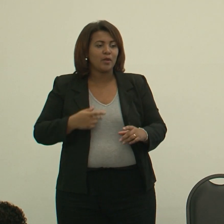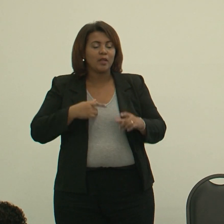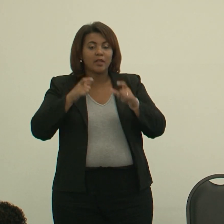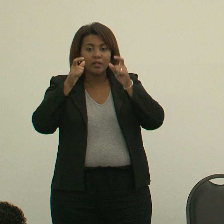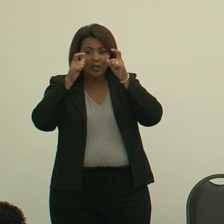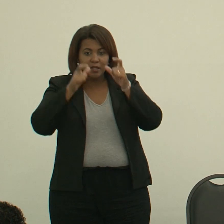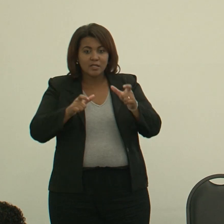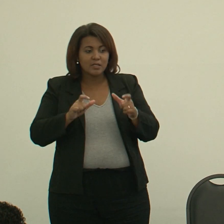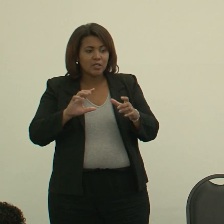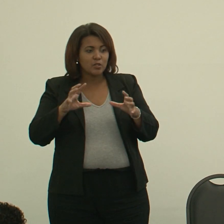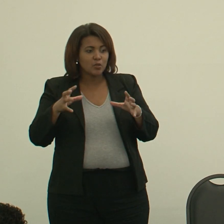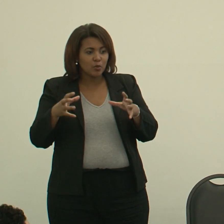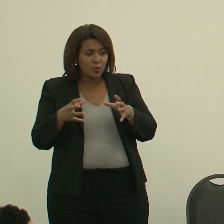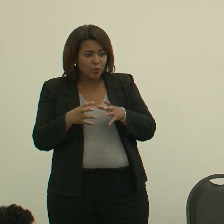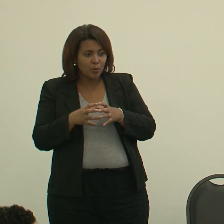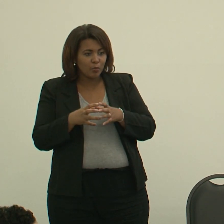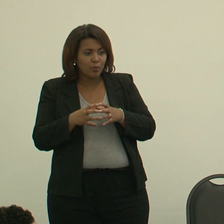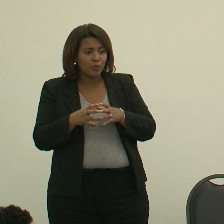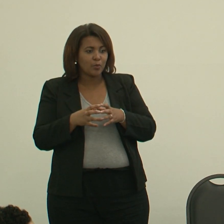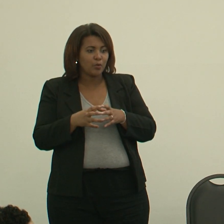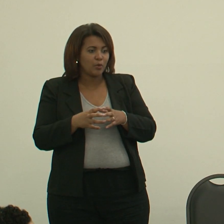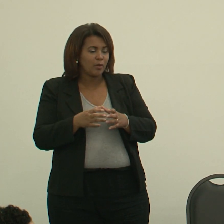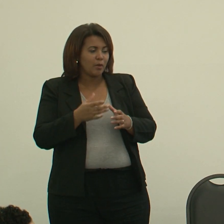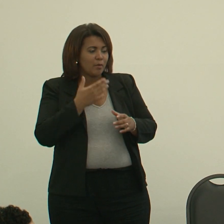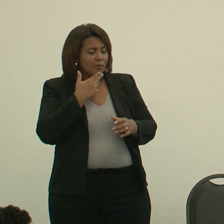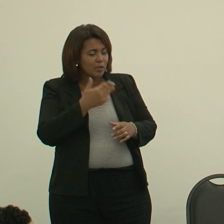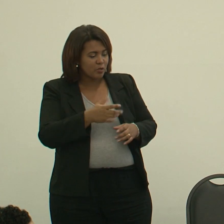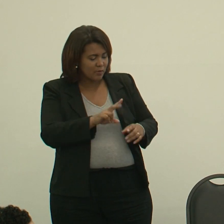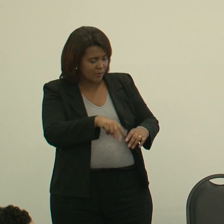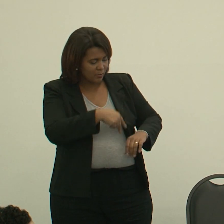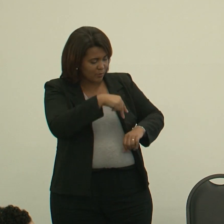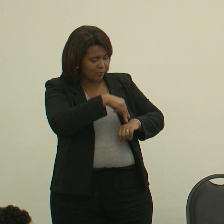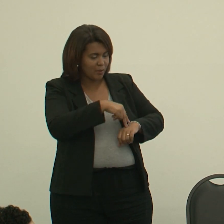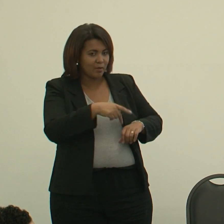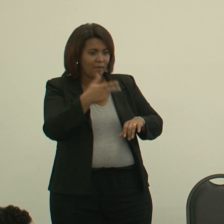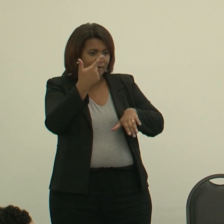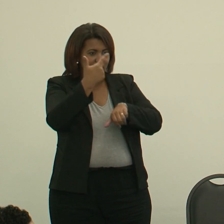esses grupos ditos... Oi...